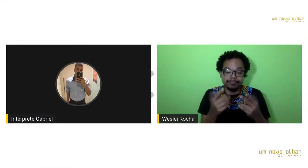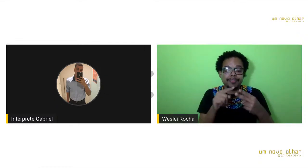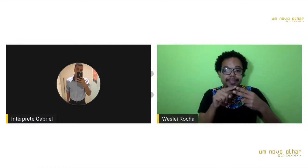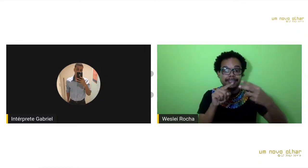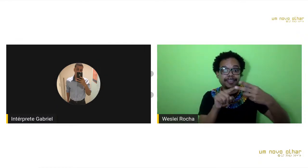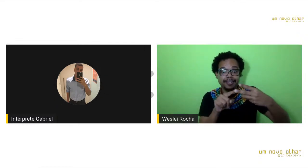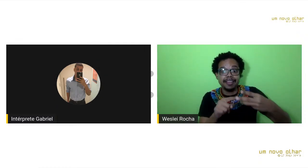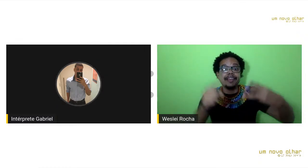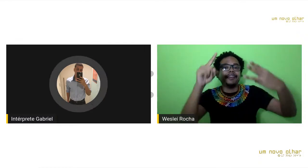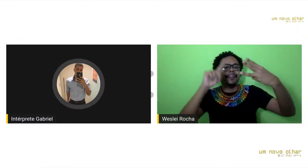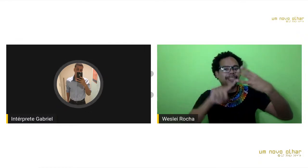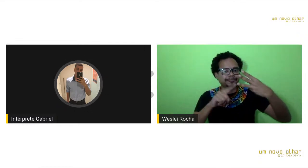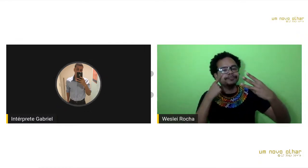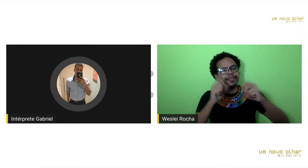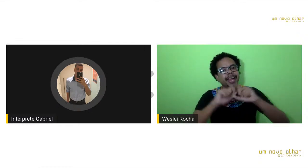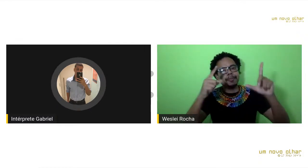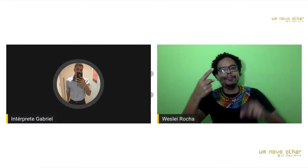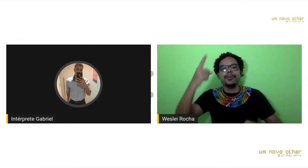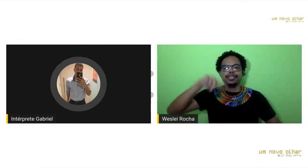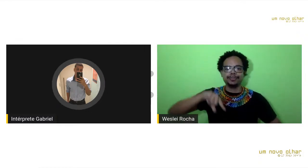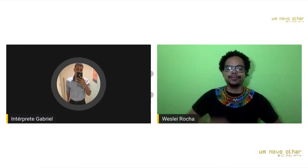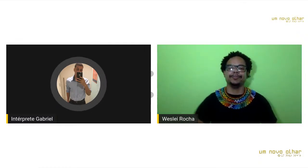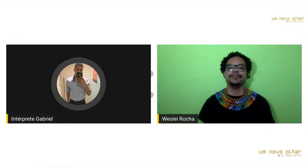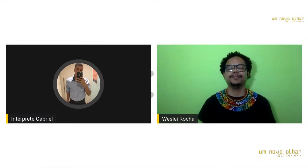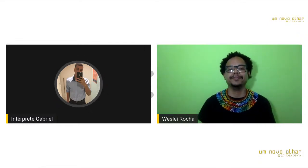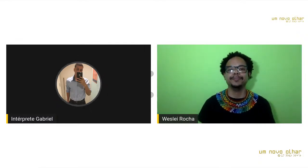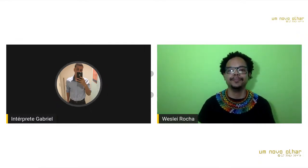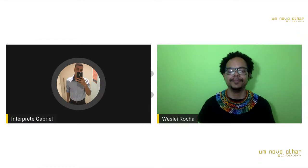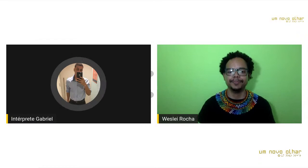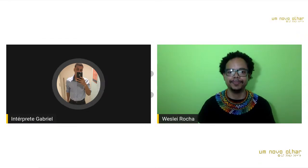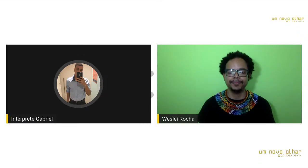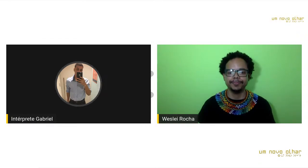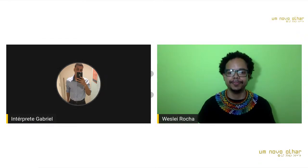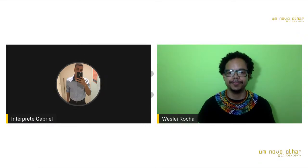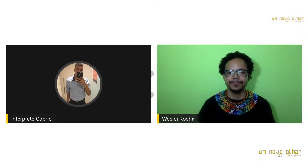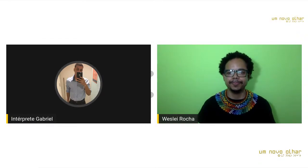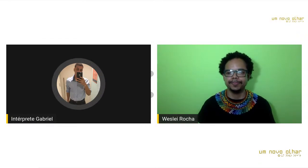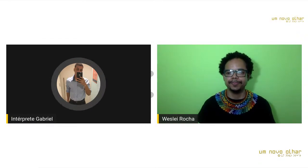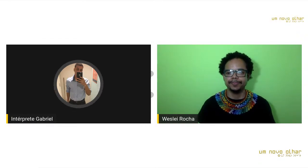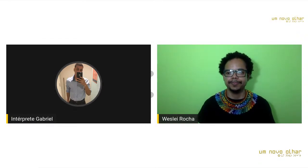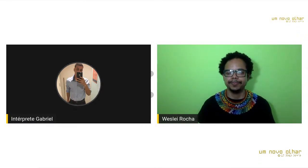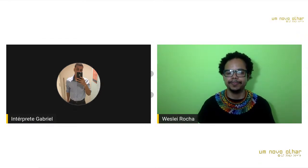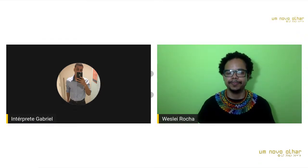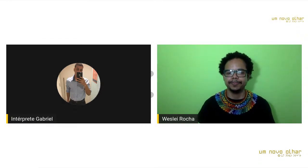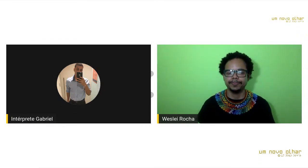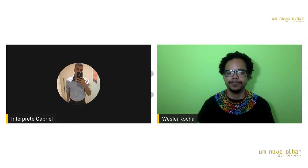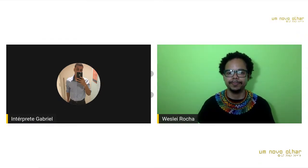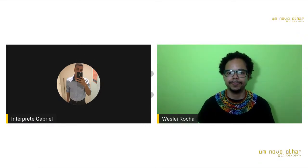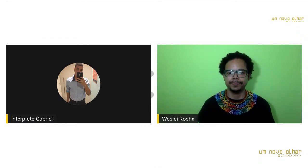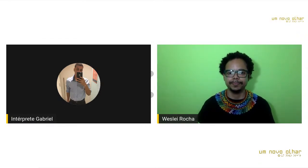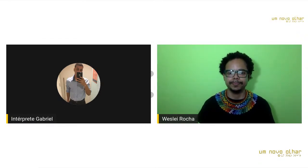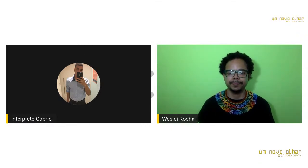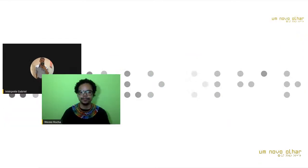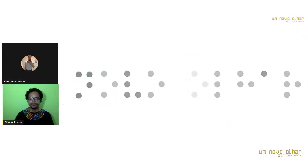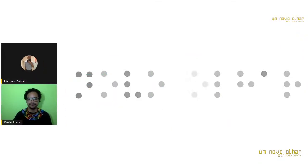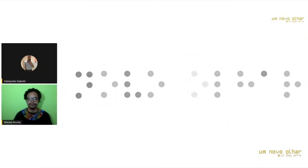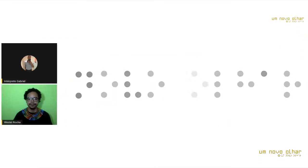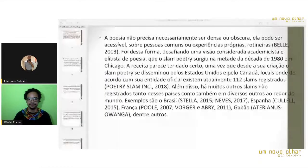comunidade Branca Negra EA comunidade surda Negra próximos like